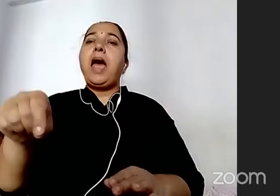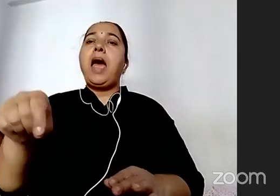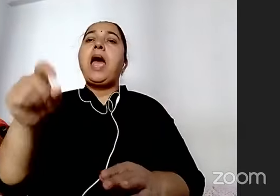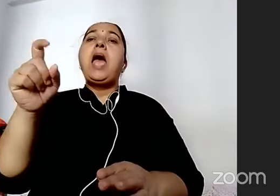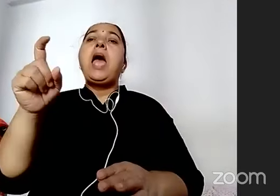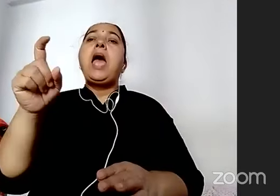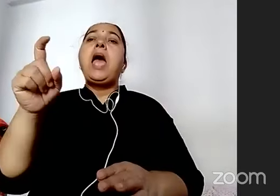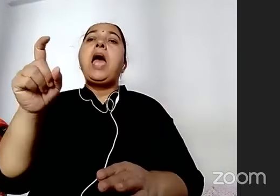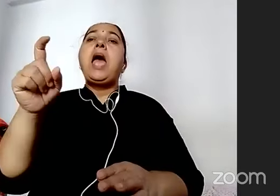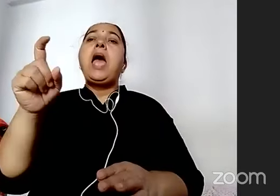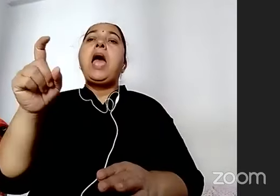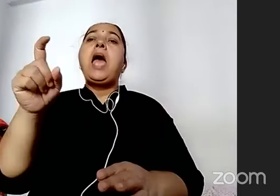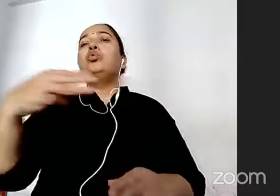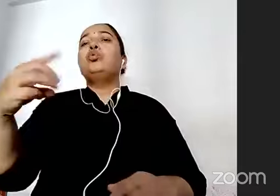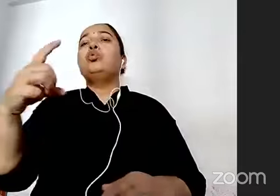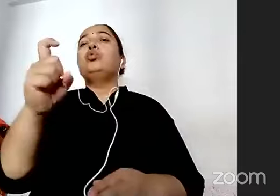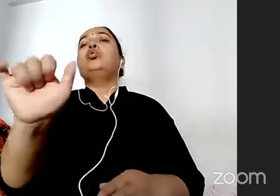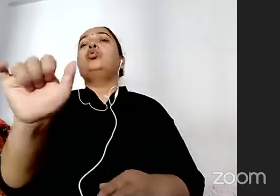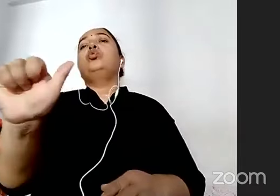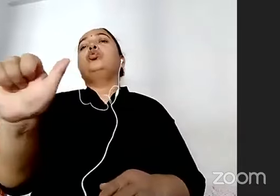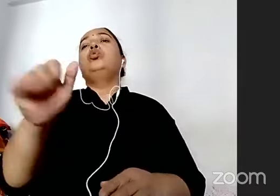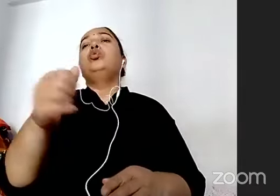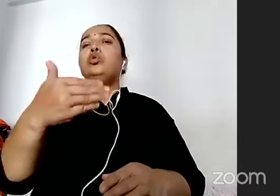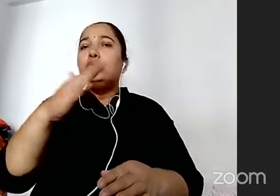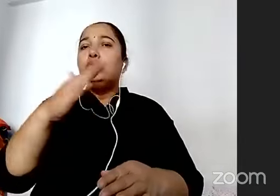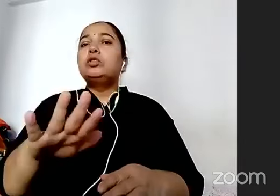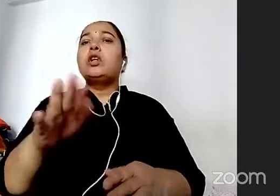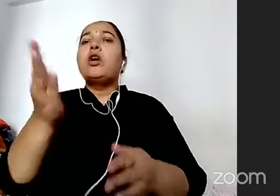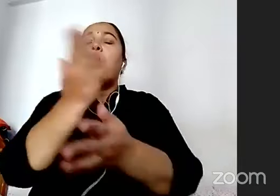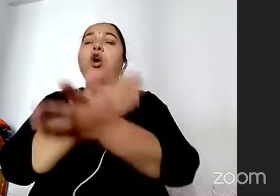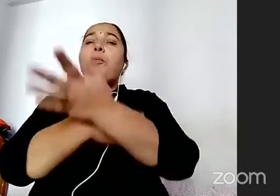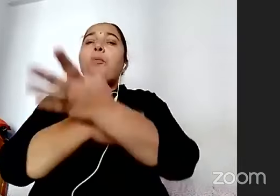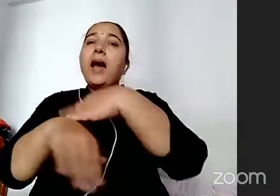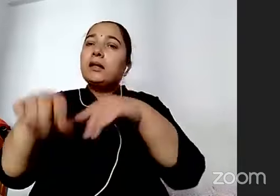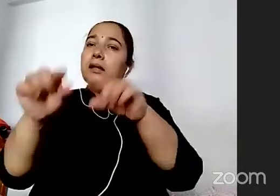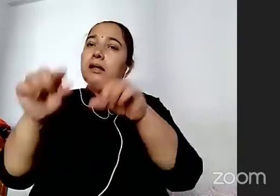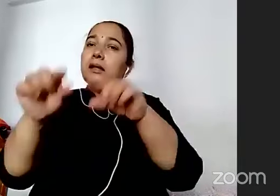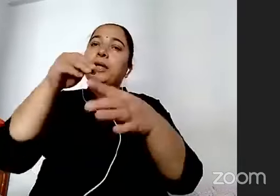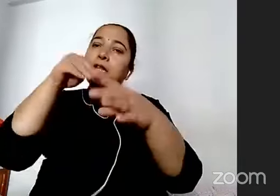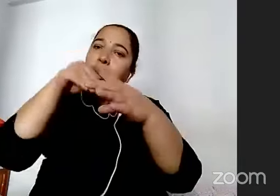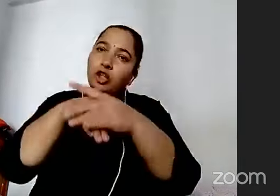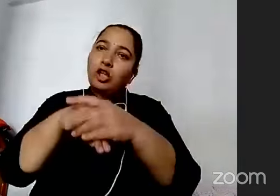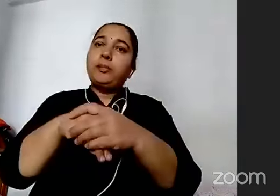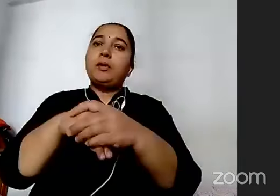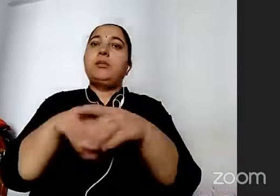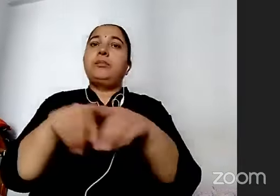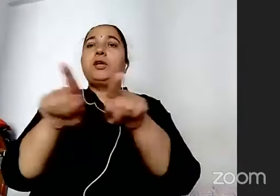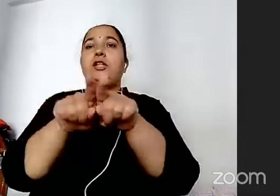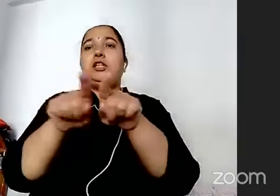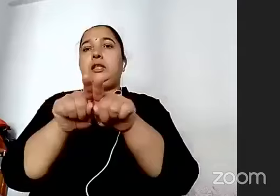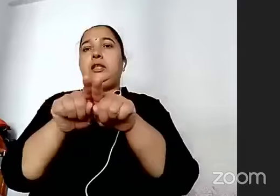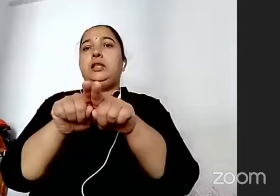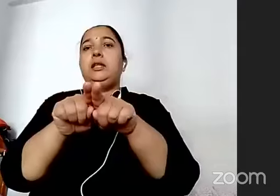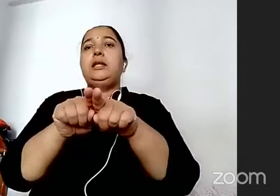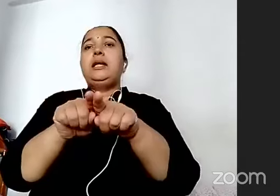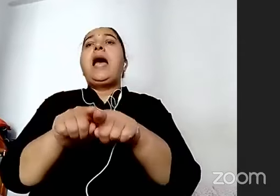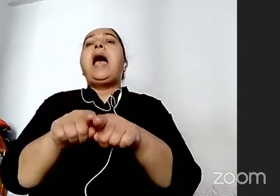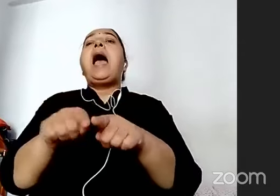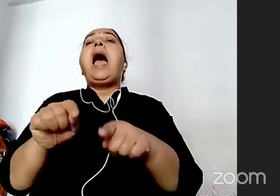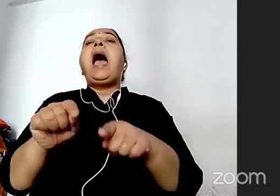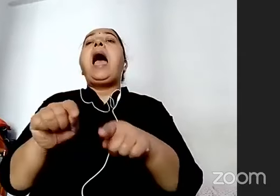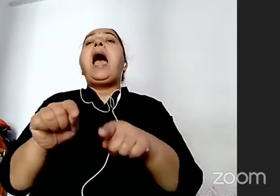यो डिसएबिलिटी मुभमेन्टभित्रको पनि इन्टरसेक्सनको कुरा गर्दाखेरि आदिवासी जनजाति महिलाहरू होइन आदिवासी